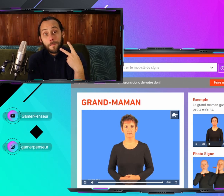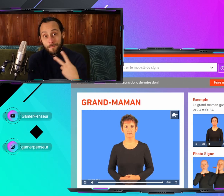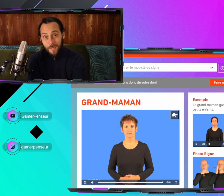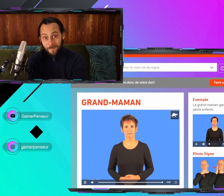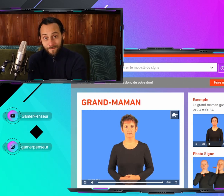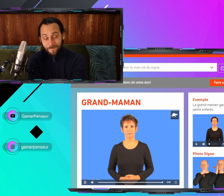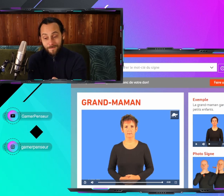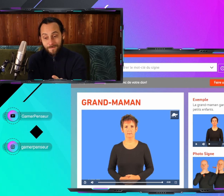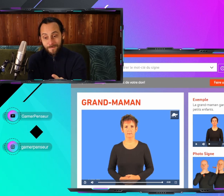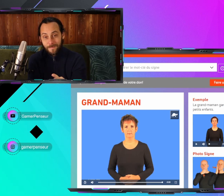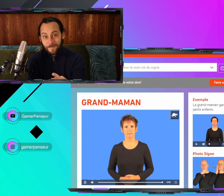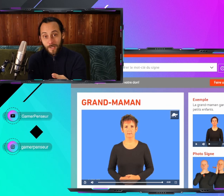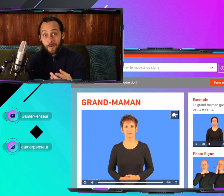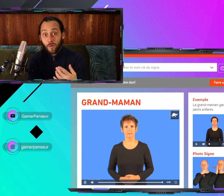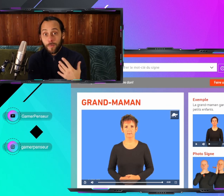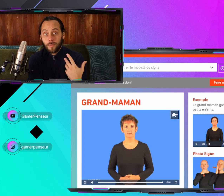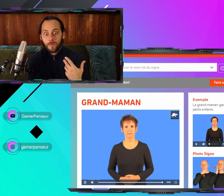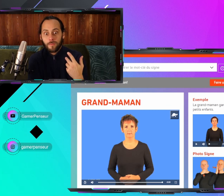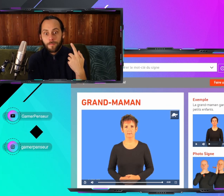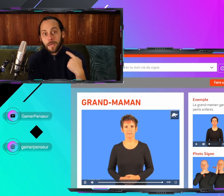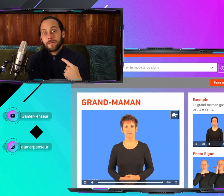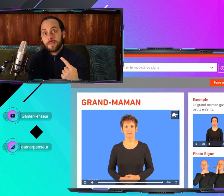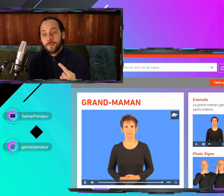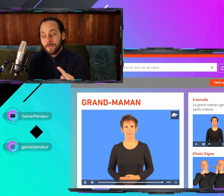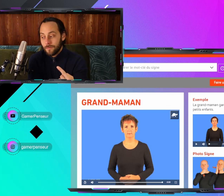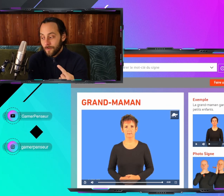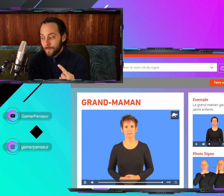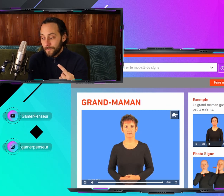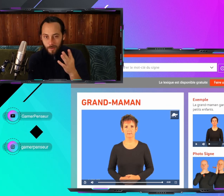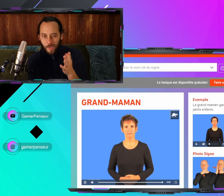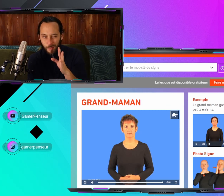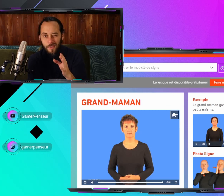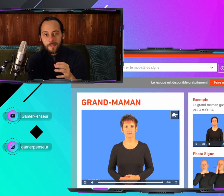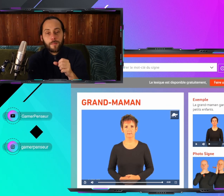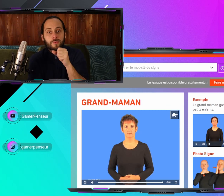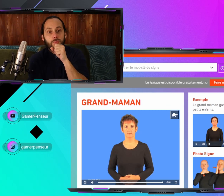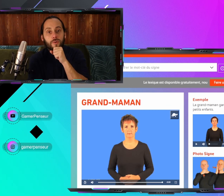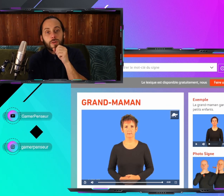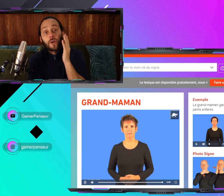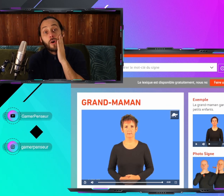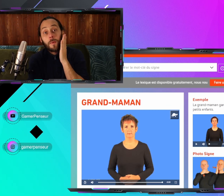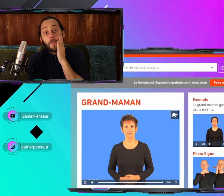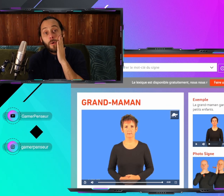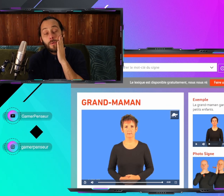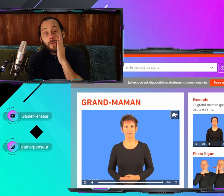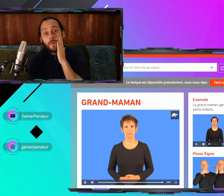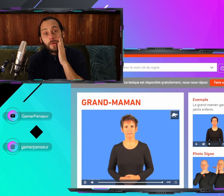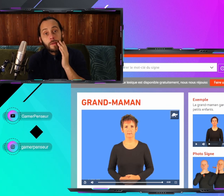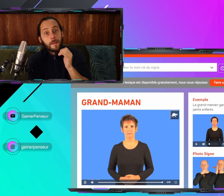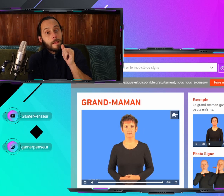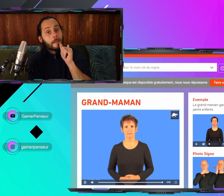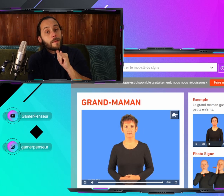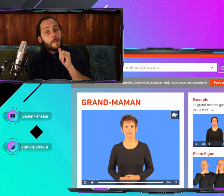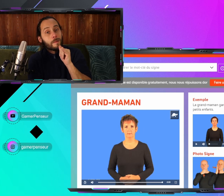petits-enfants pi. Là on va comprendre qu'on parle de ces petits-enfants. Donc je pense que ce sera plutôt grand-maman,